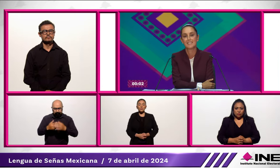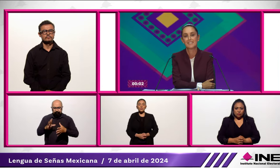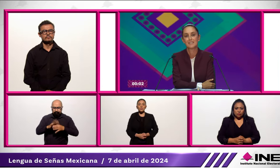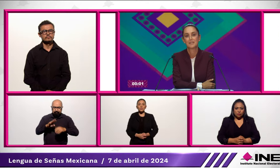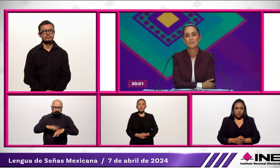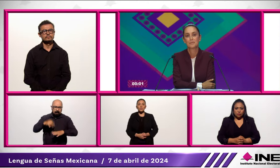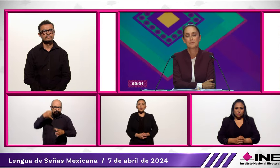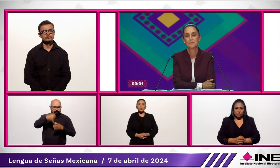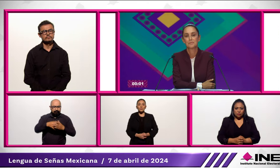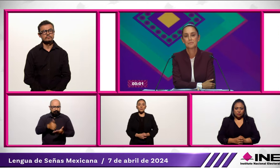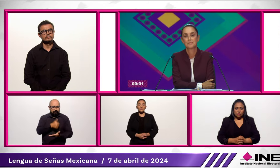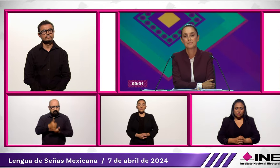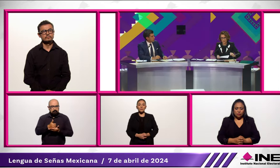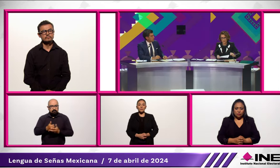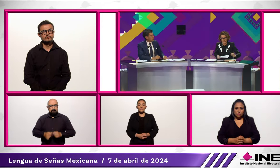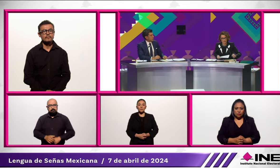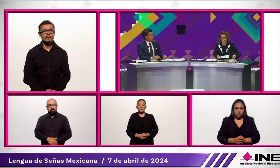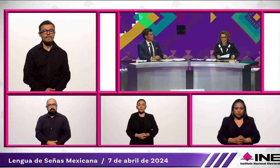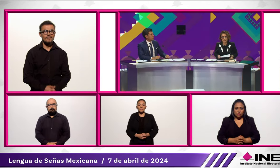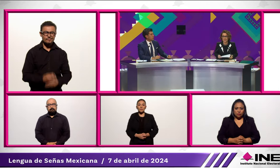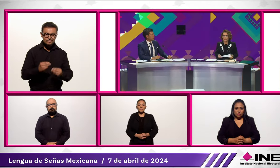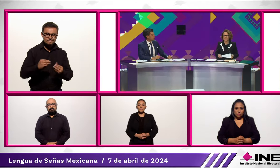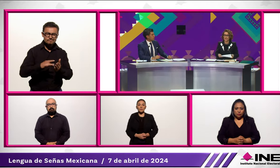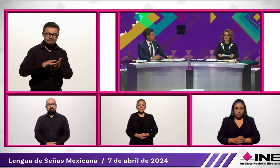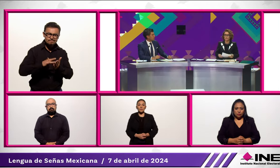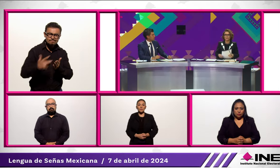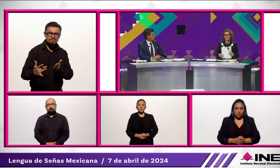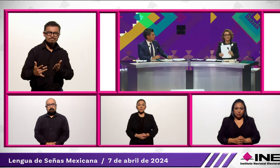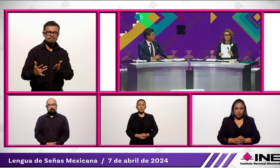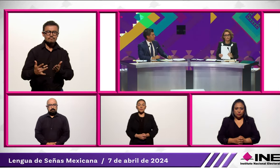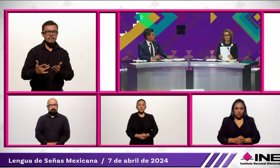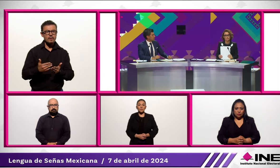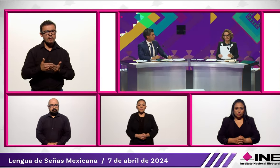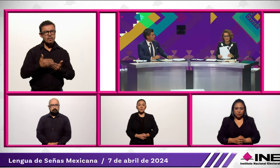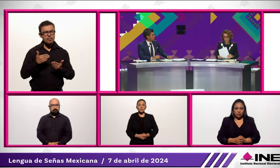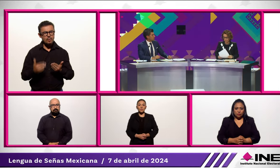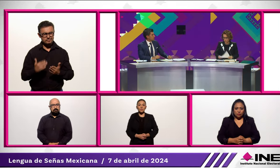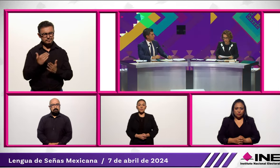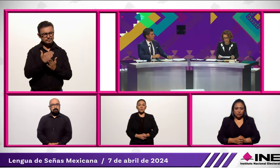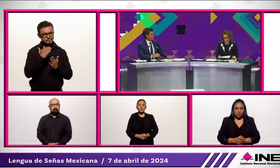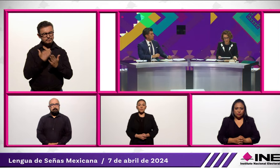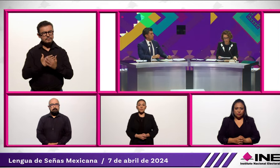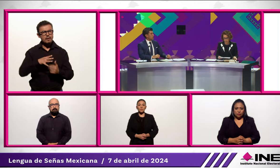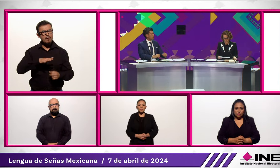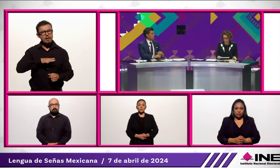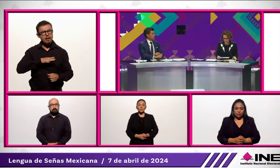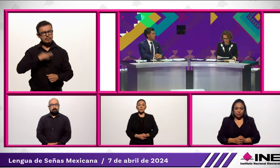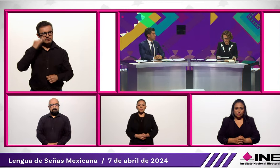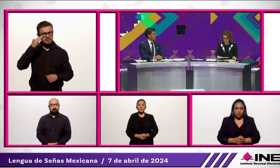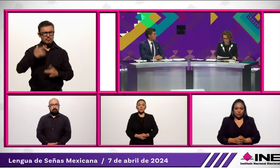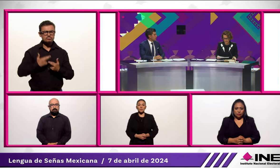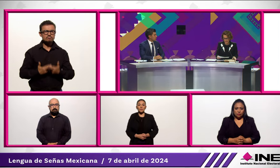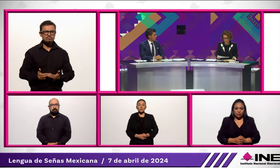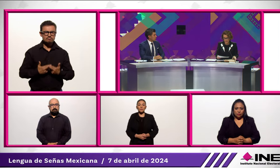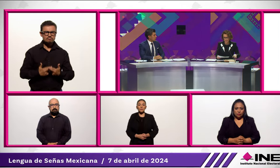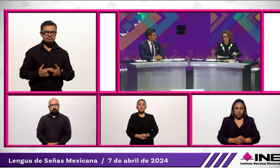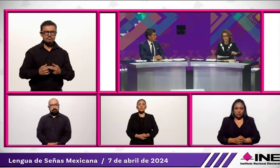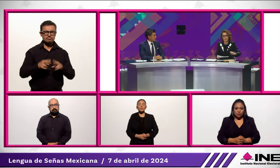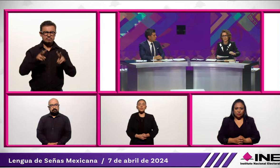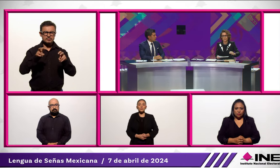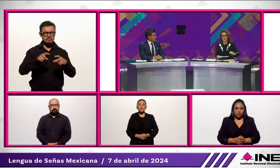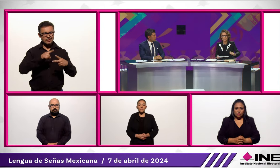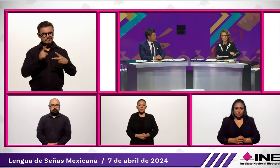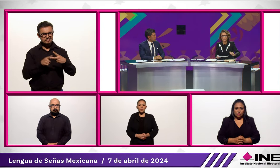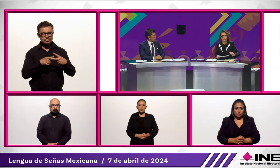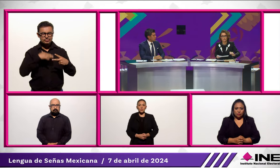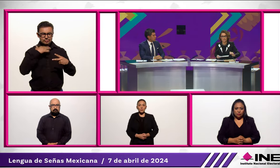ciudad. Muchas gracias. Y ahora pasamos a esta bolsa de tiempo sobre este segundo tema de corrupción y transparencia.